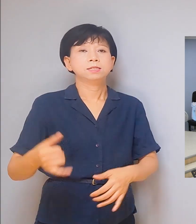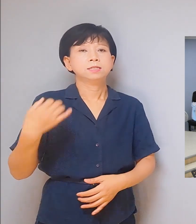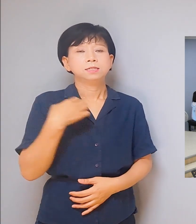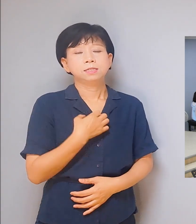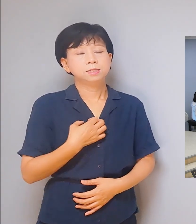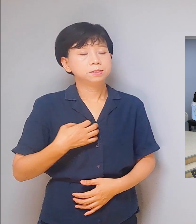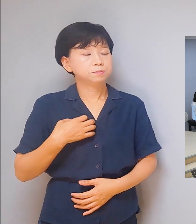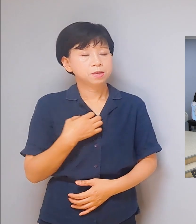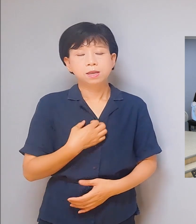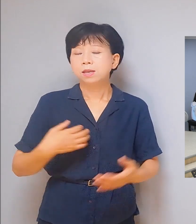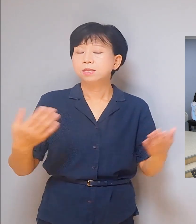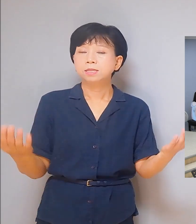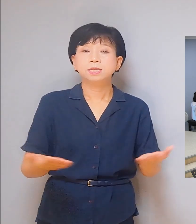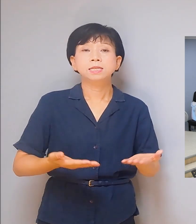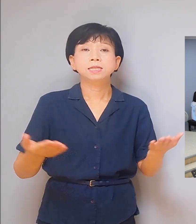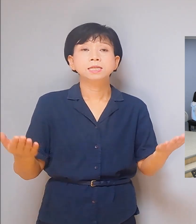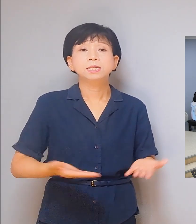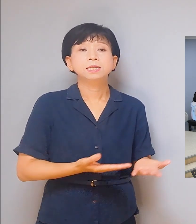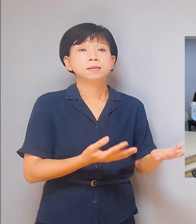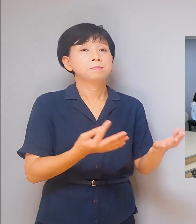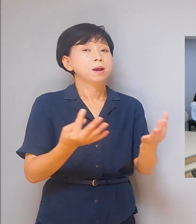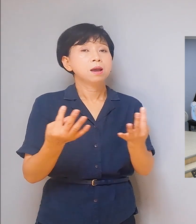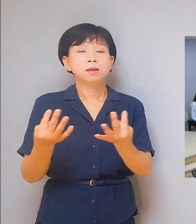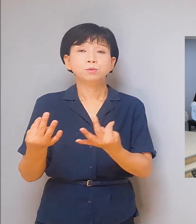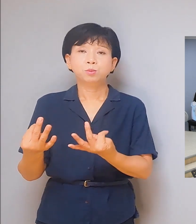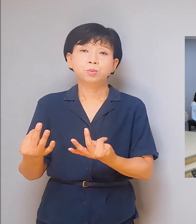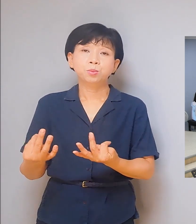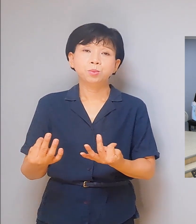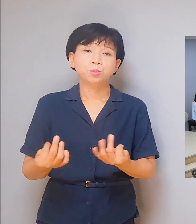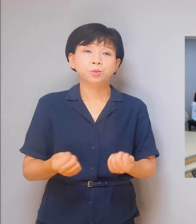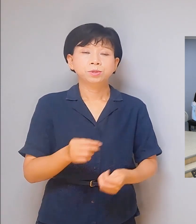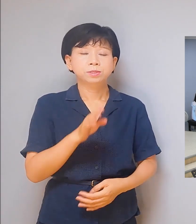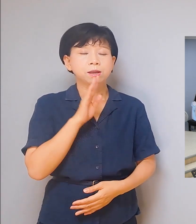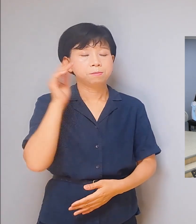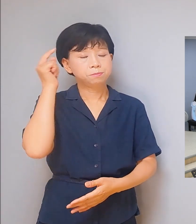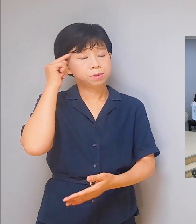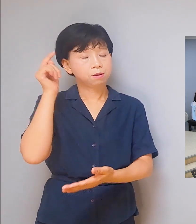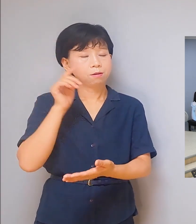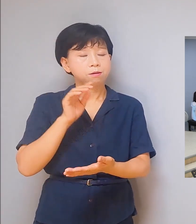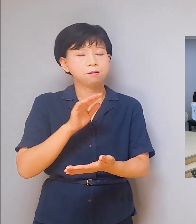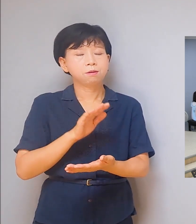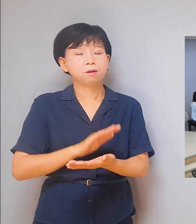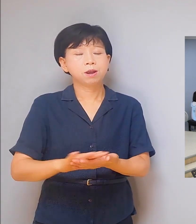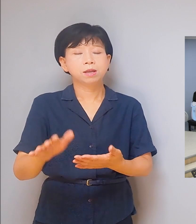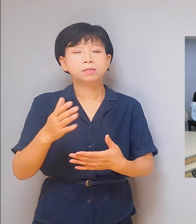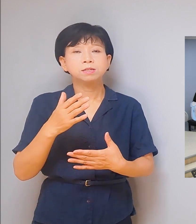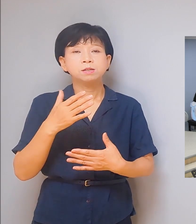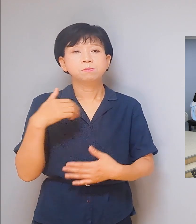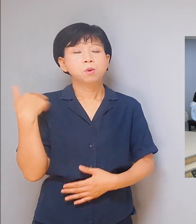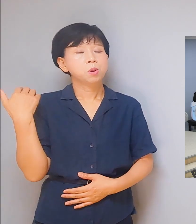세상에 근심된 일이 많고 참